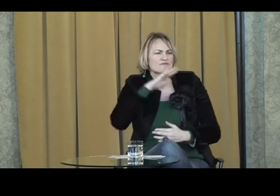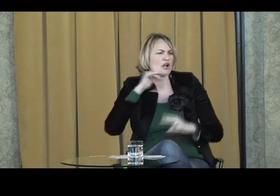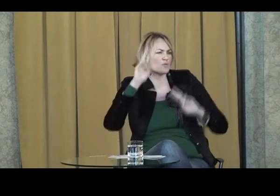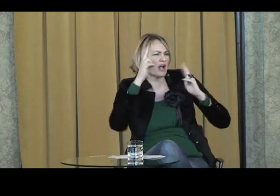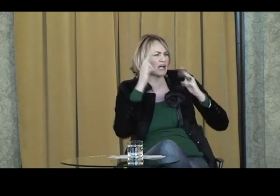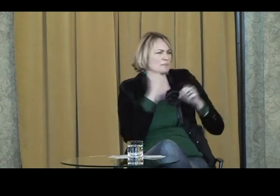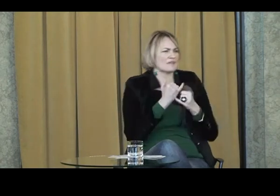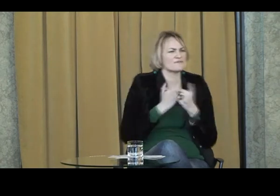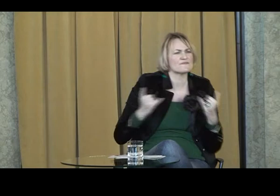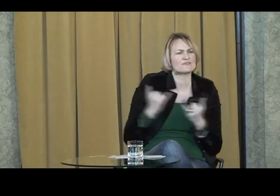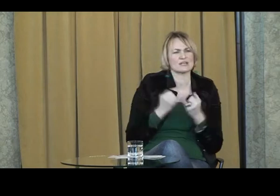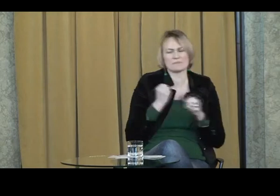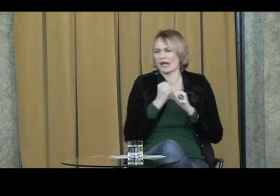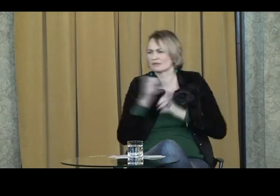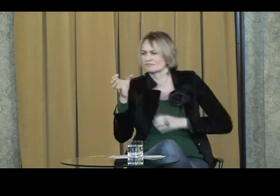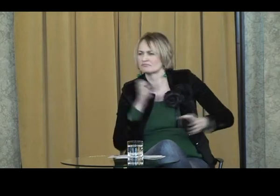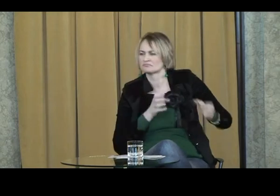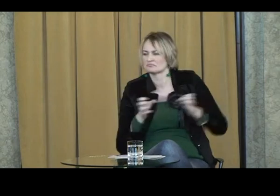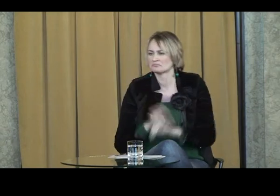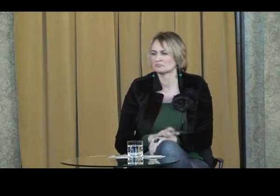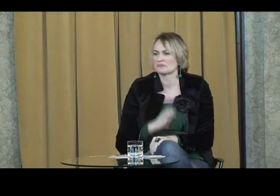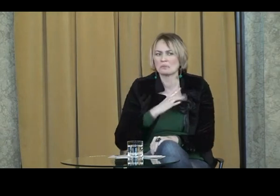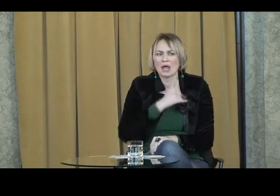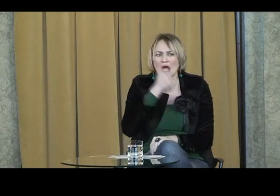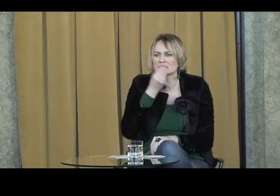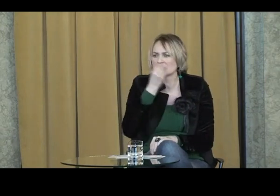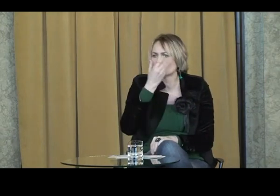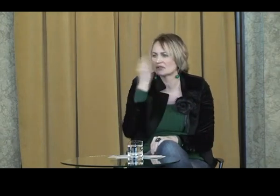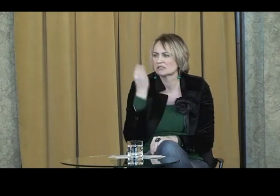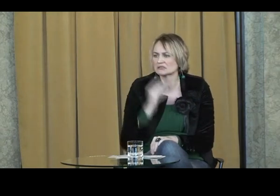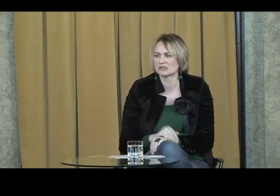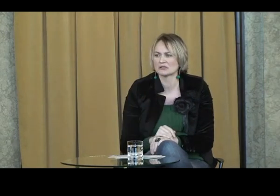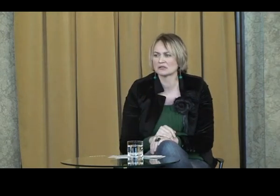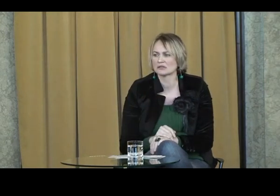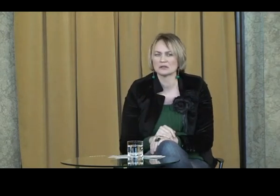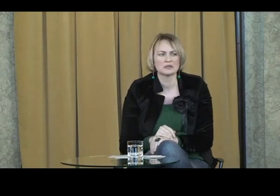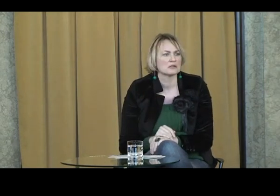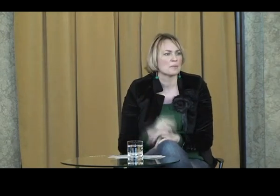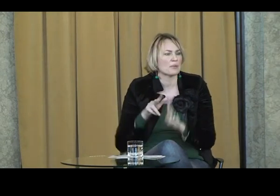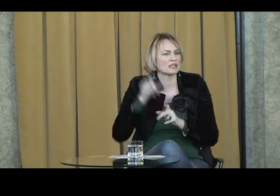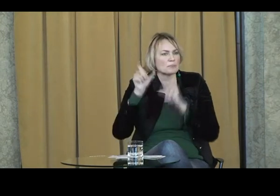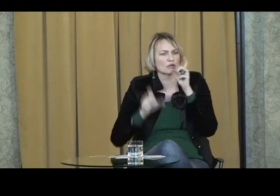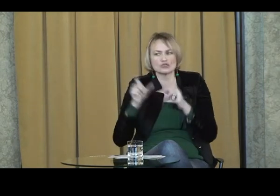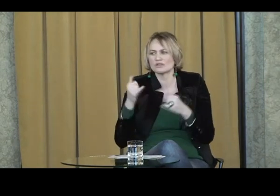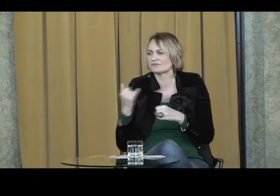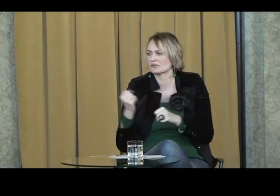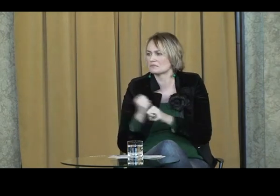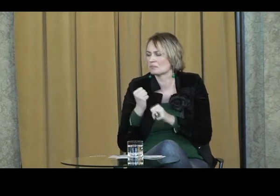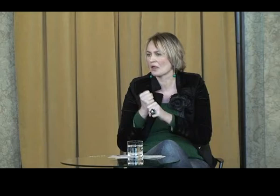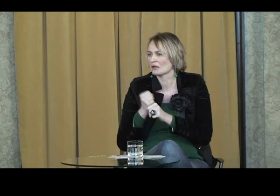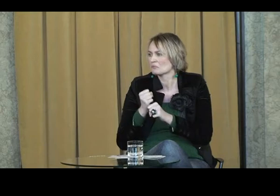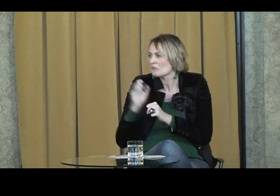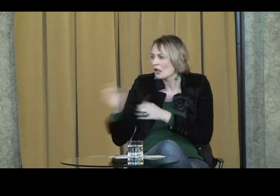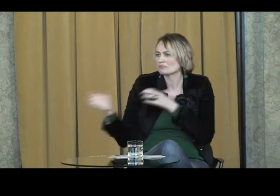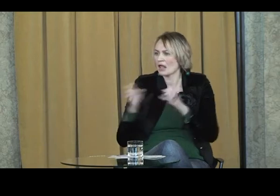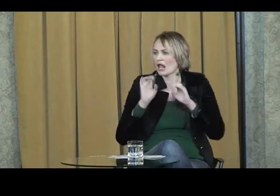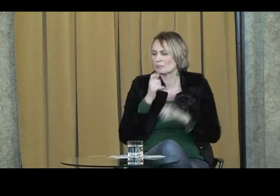wir? Da wurden viele Überlegungen angestrengt. Postenversetzung, eines hat man vergessen. Behinderte Menschen könnte man